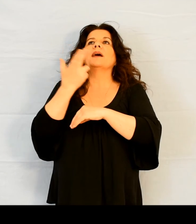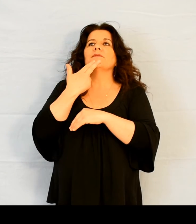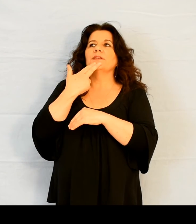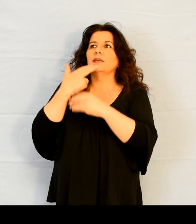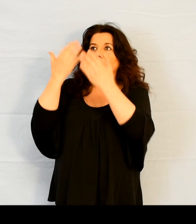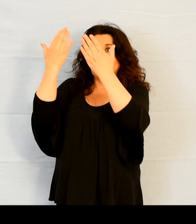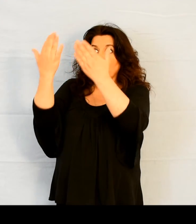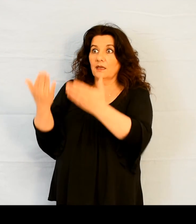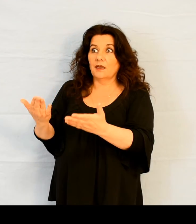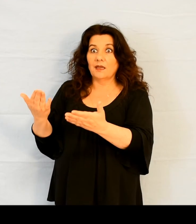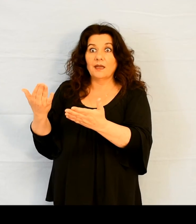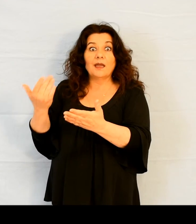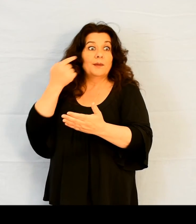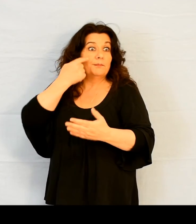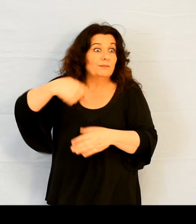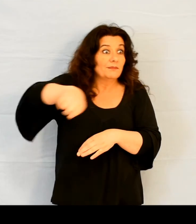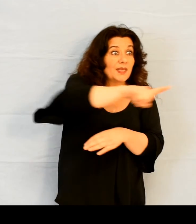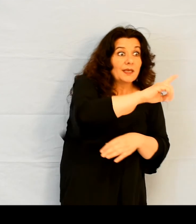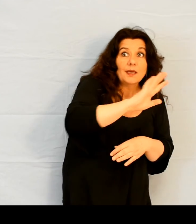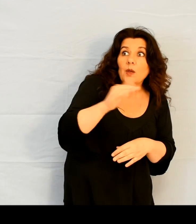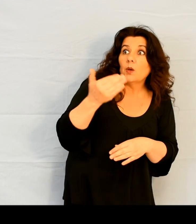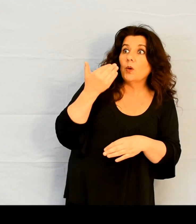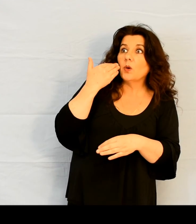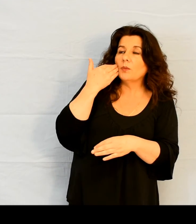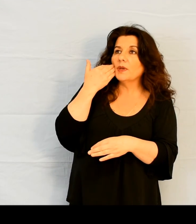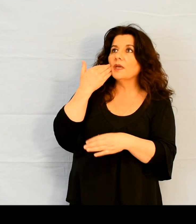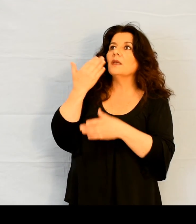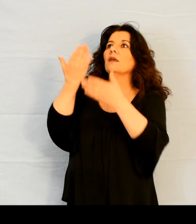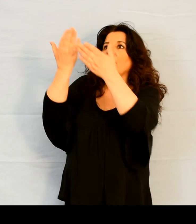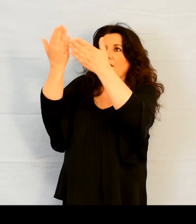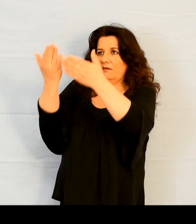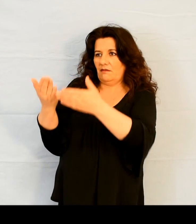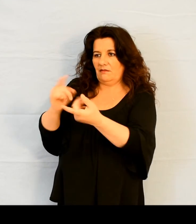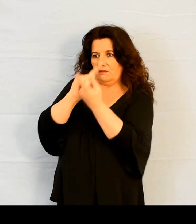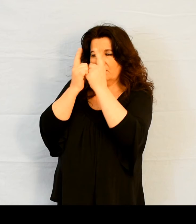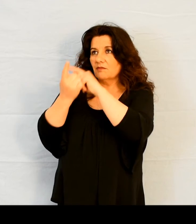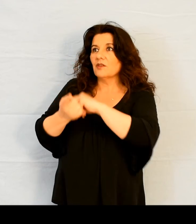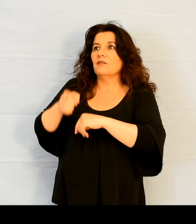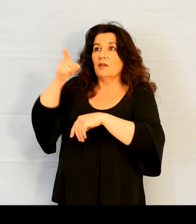qui lui obéissent, la cause du salut éternel.